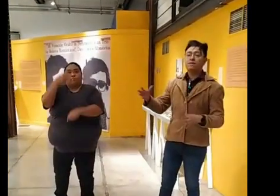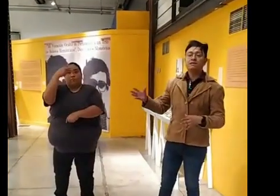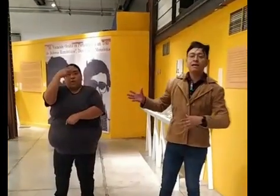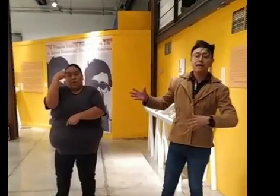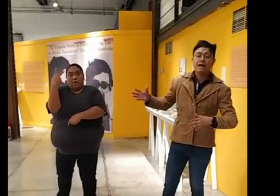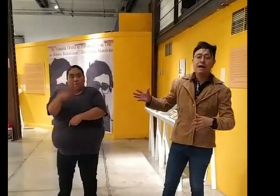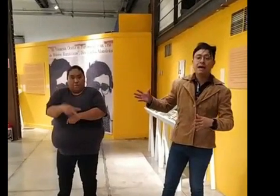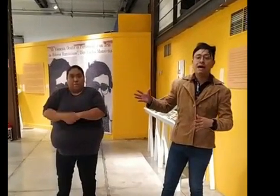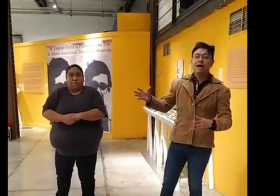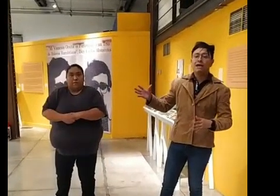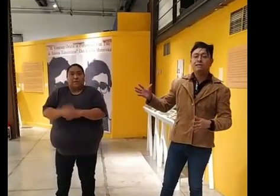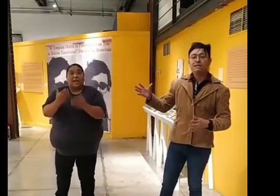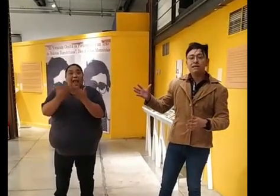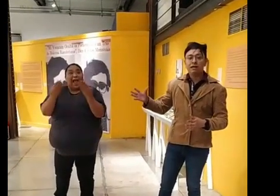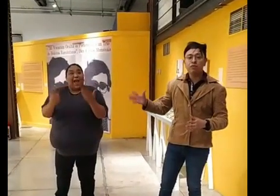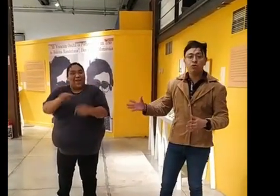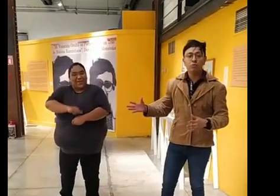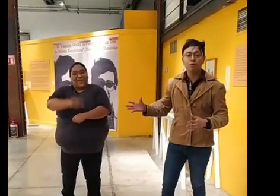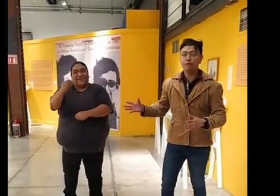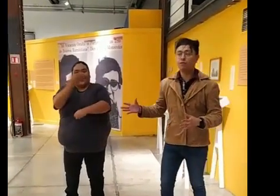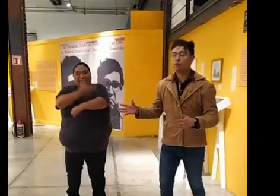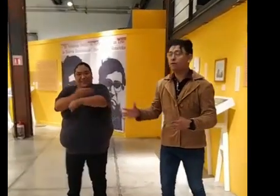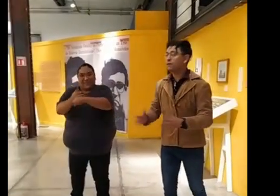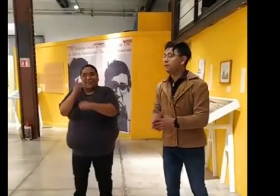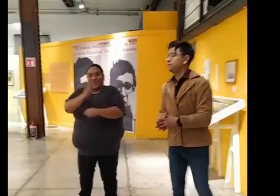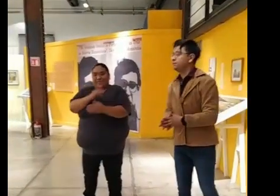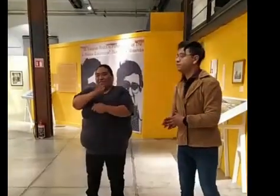Vamos a pasar al siguiente núcleo.